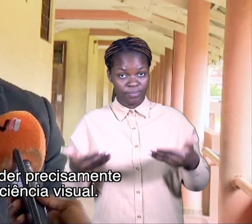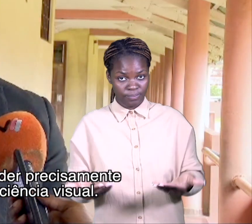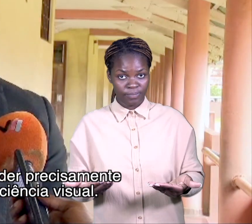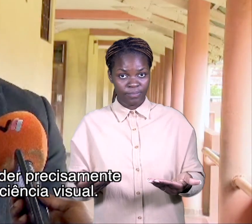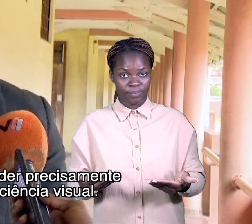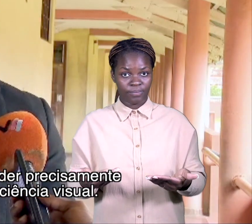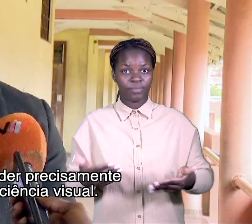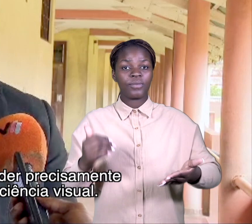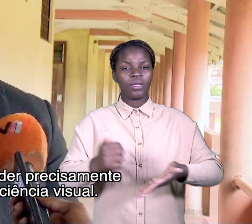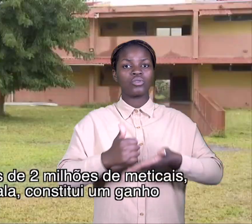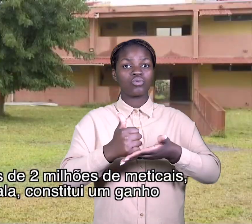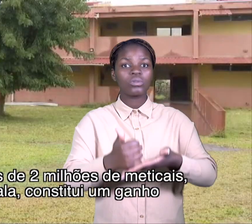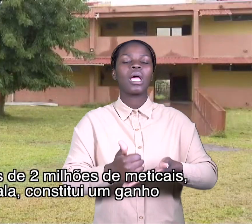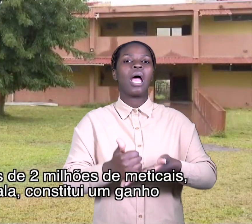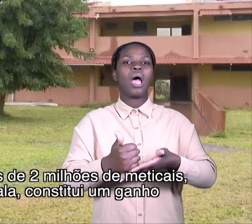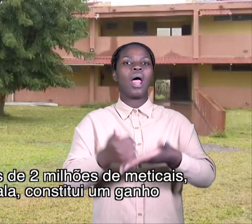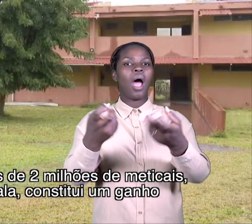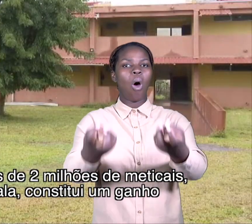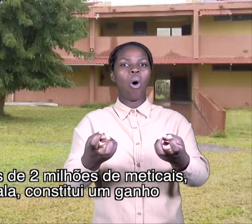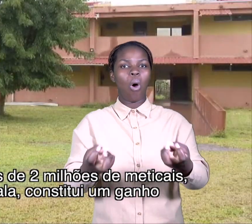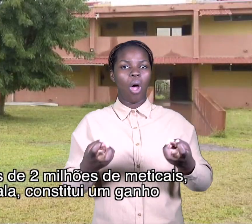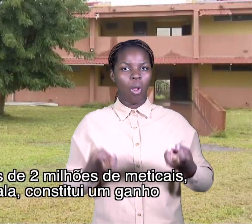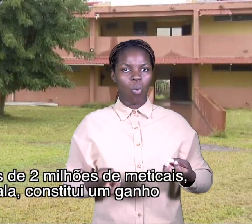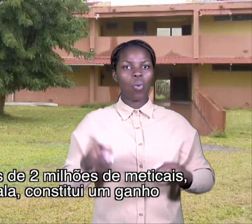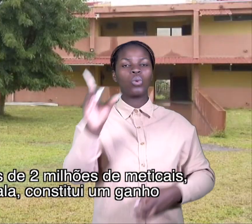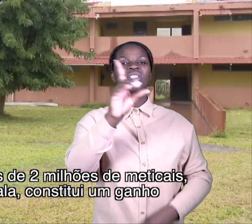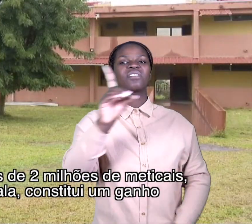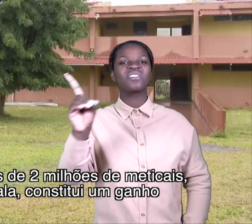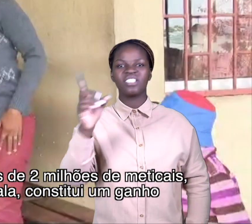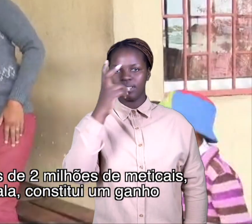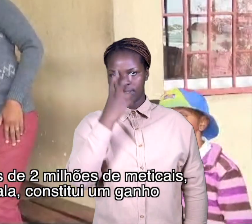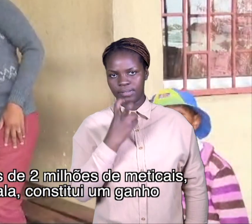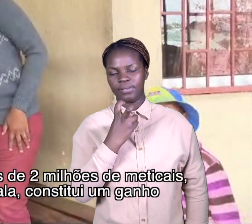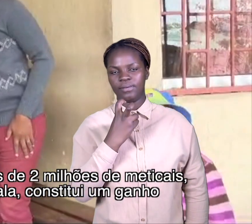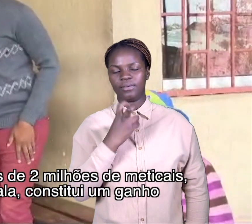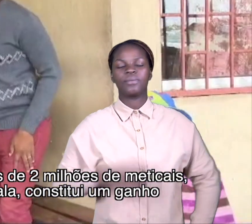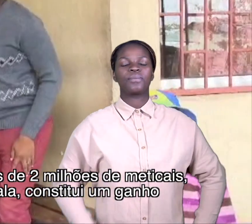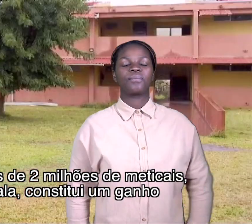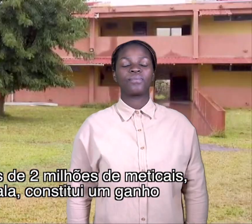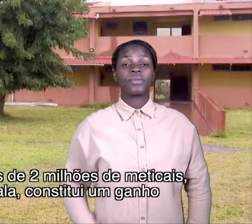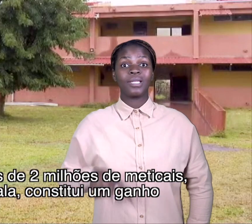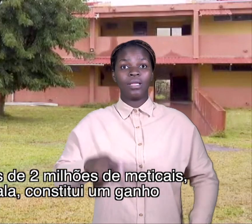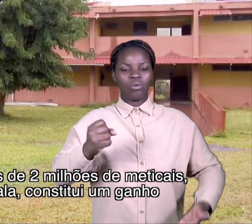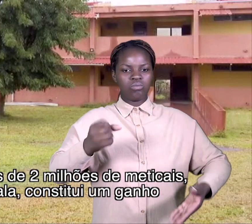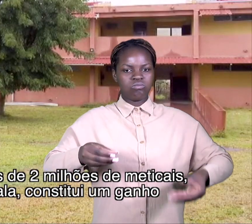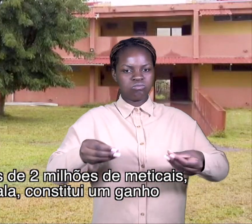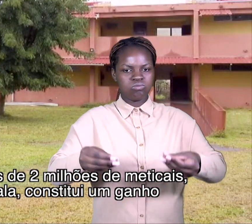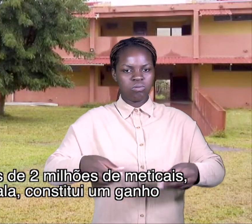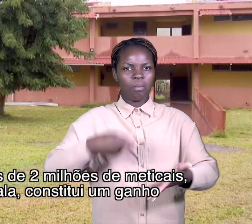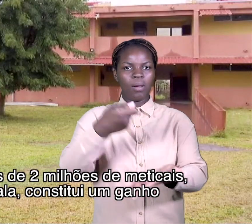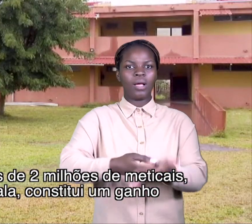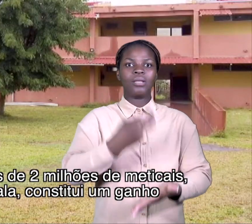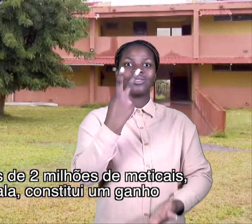deficiência visual. Um investimento que custou mais de 2 milhões de meticais, que para o executivo